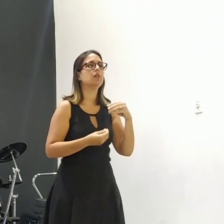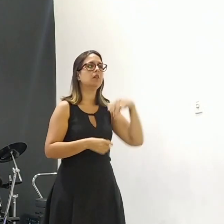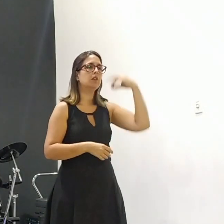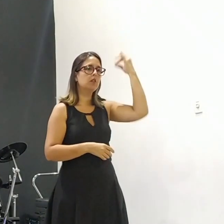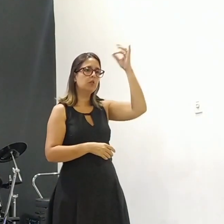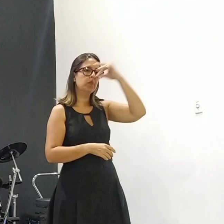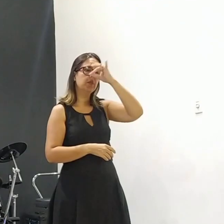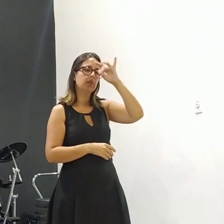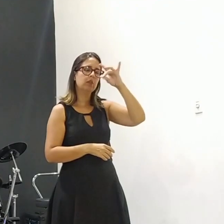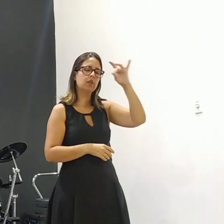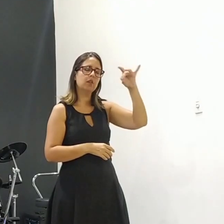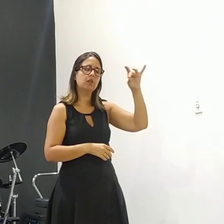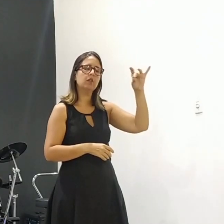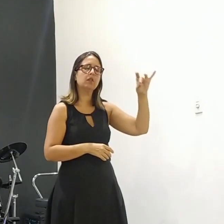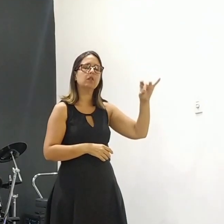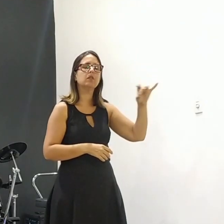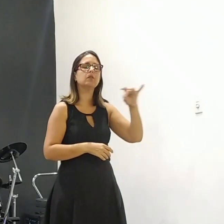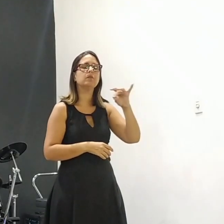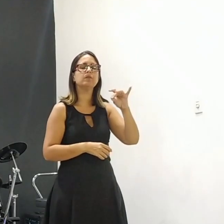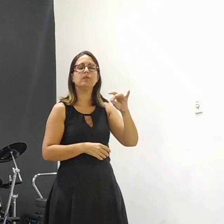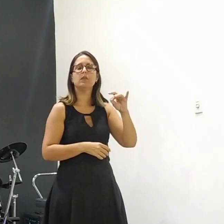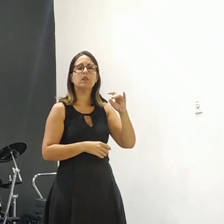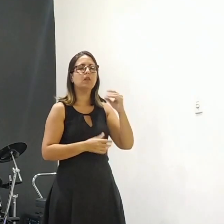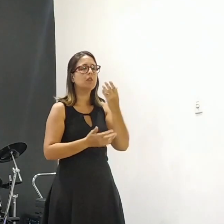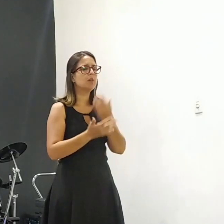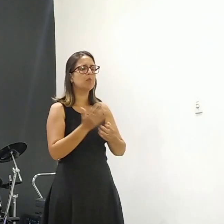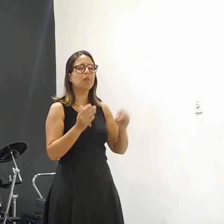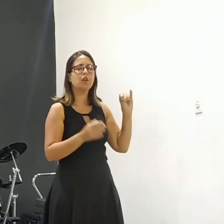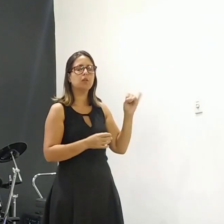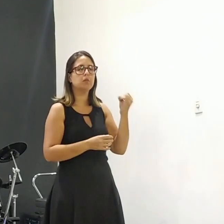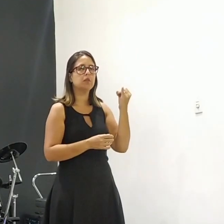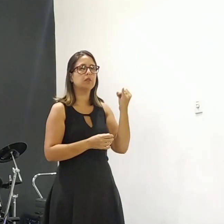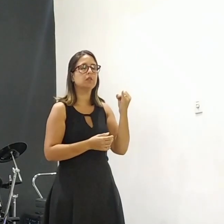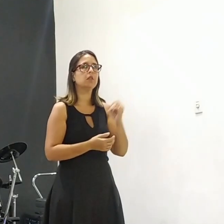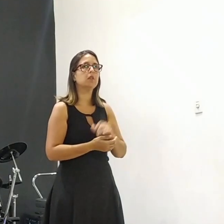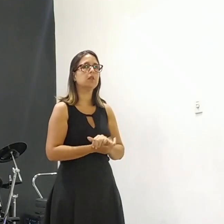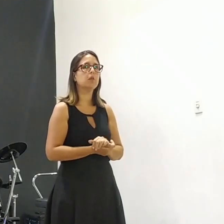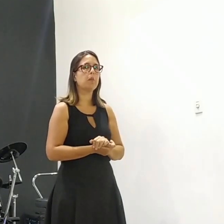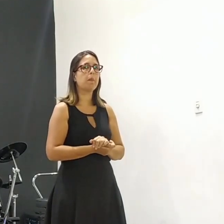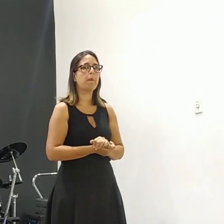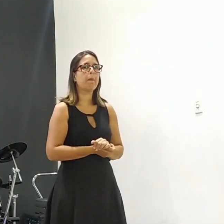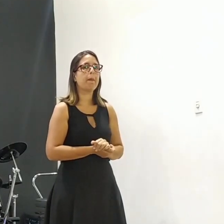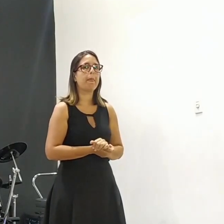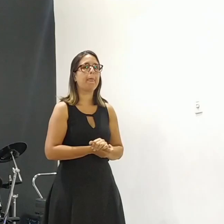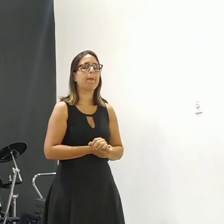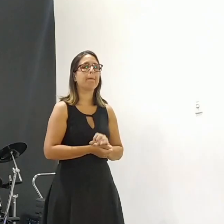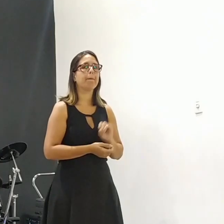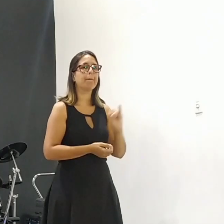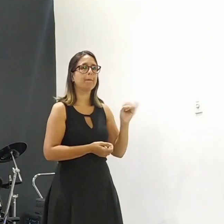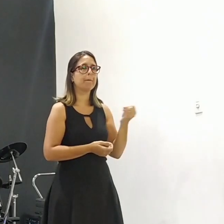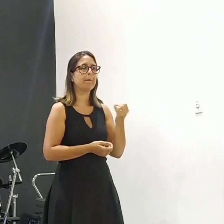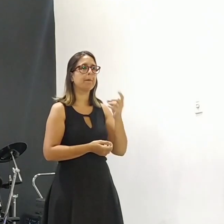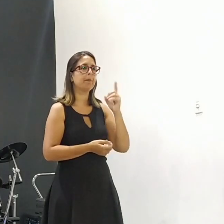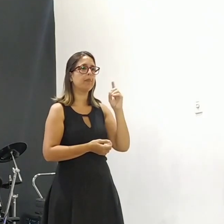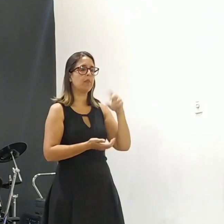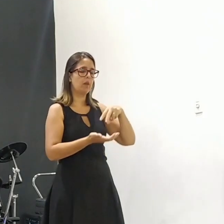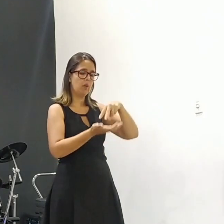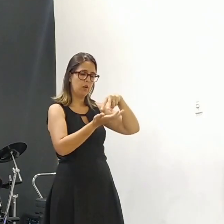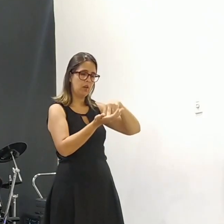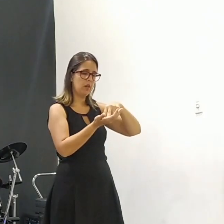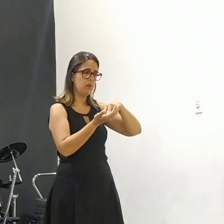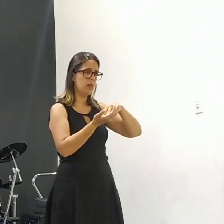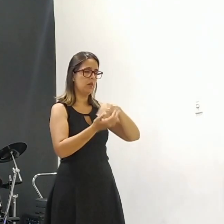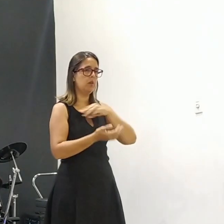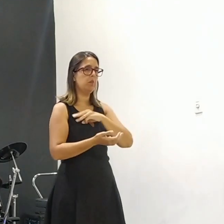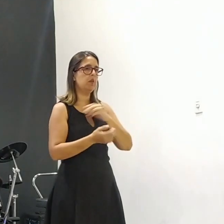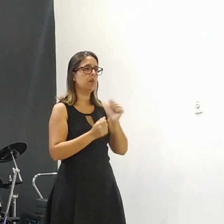passando. Não perca a chance, não. A oportunidade de Deus está chegando. Vamos nos colocar de pé, o ministério de